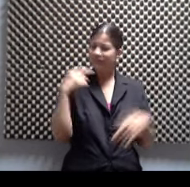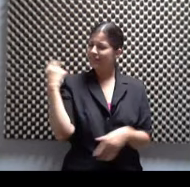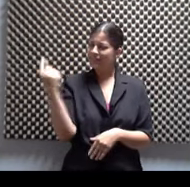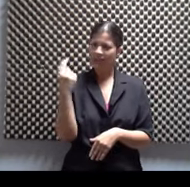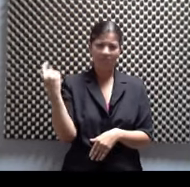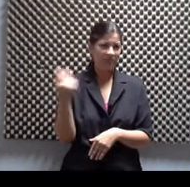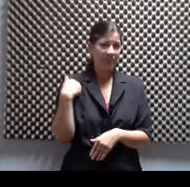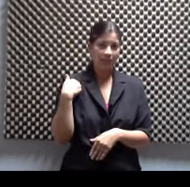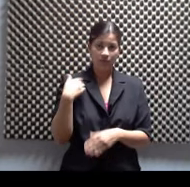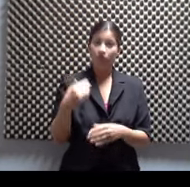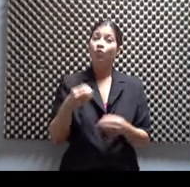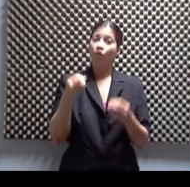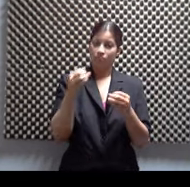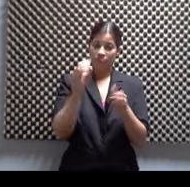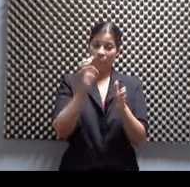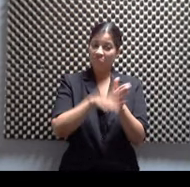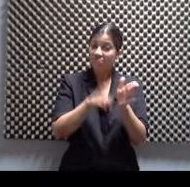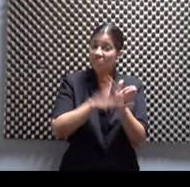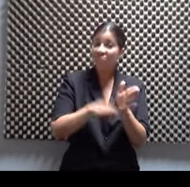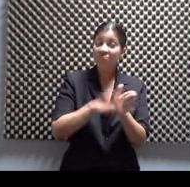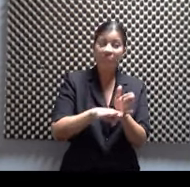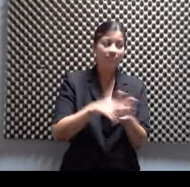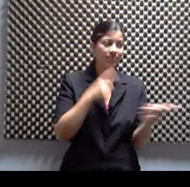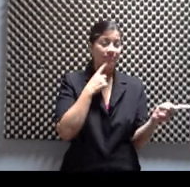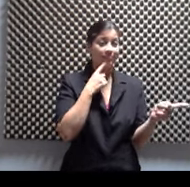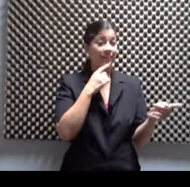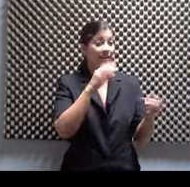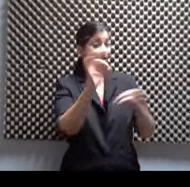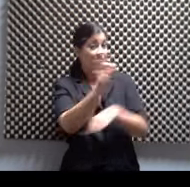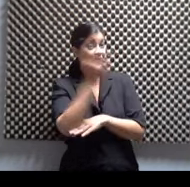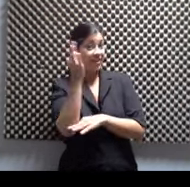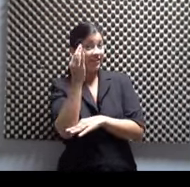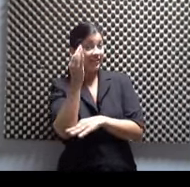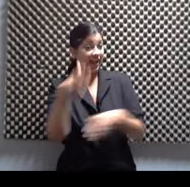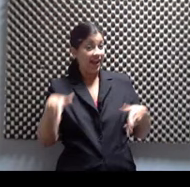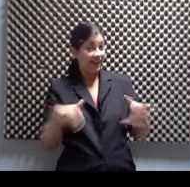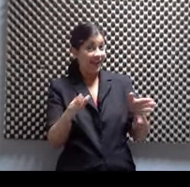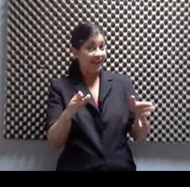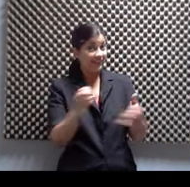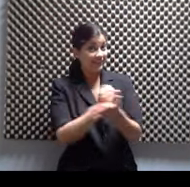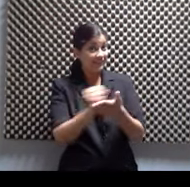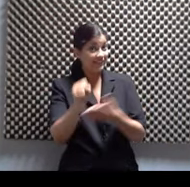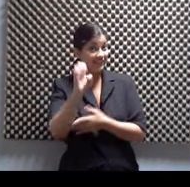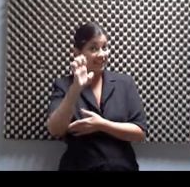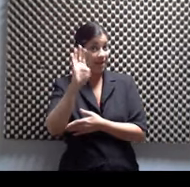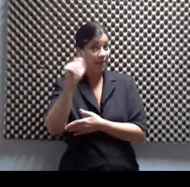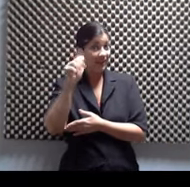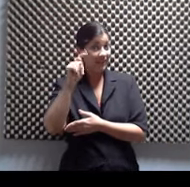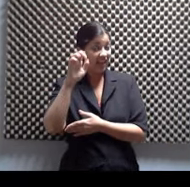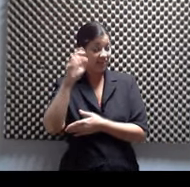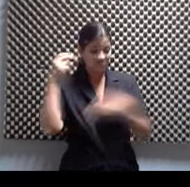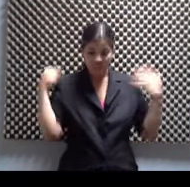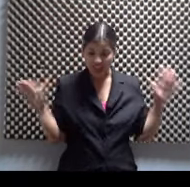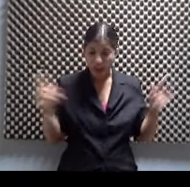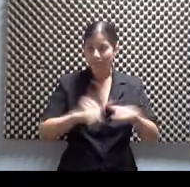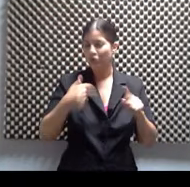tienen muy buenas ofertas. Se acabaron las fiestas de la calle San Sebastián, pero mira, yo sigo celebrando. Tú no paras, no paras.